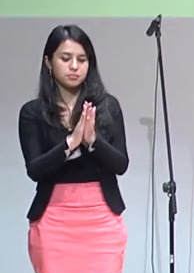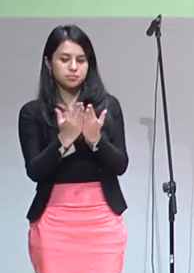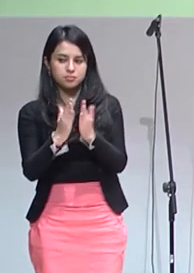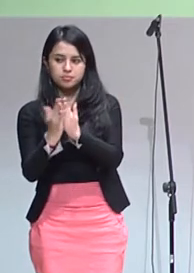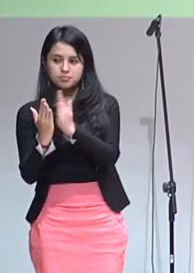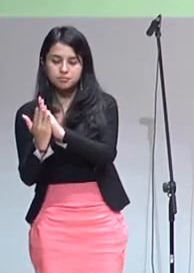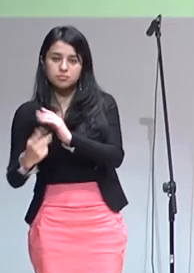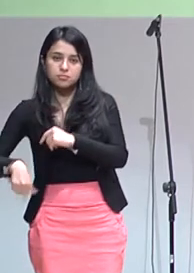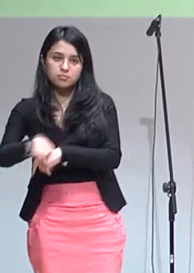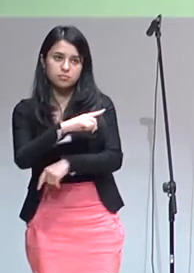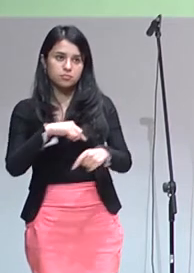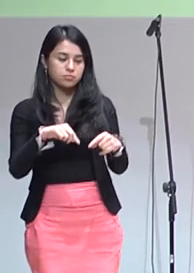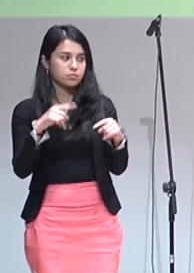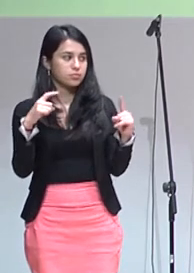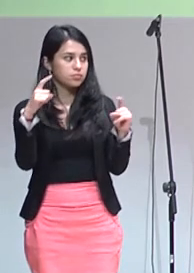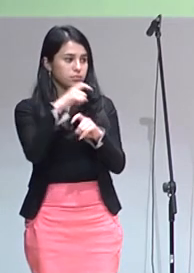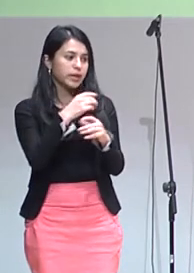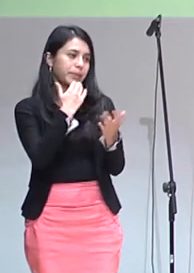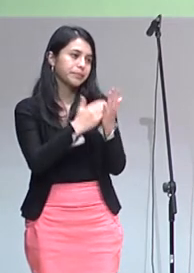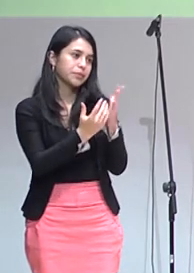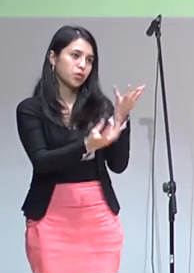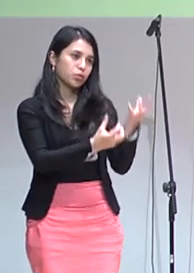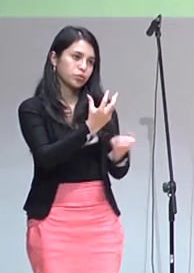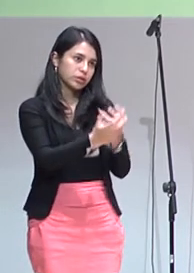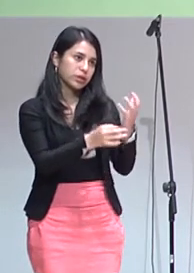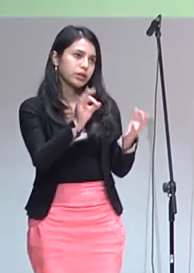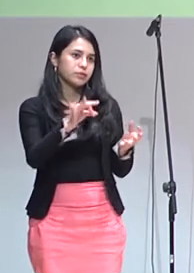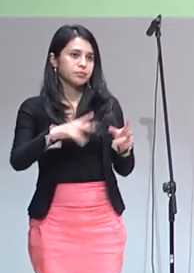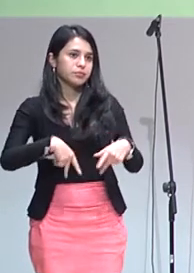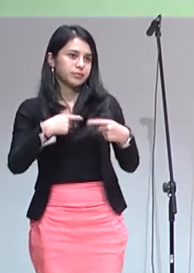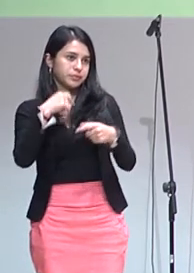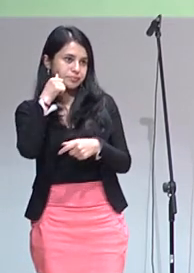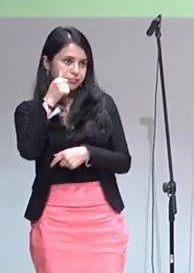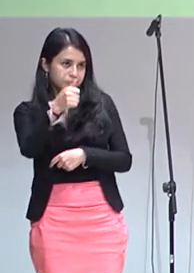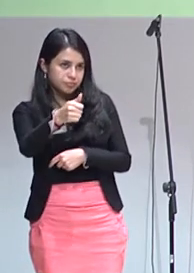de estos elementos, ¿no? De la cocina, de la vida cotidiana, cómo